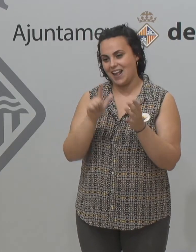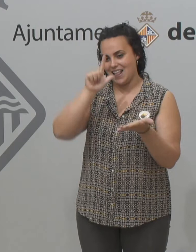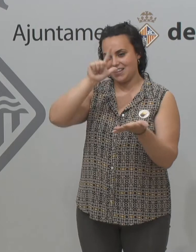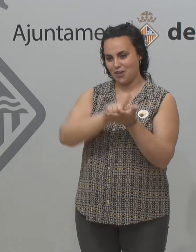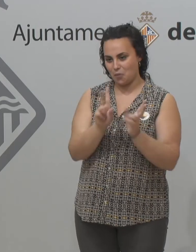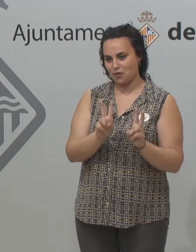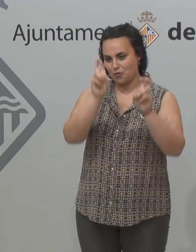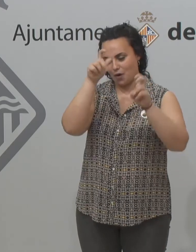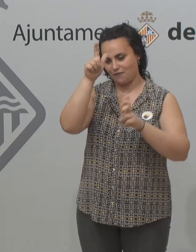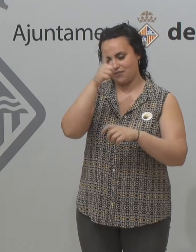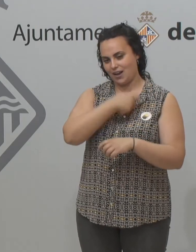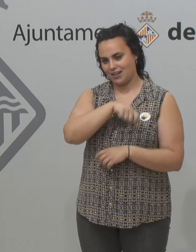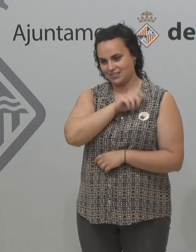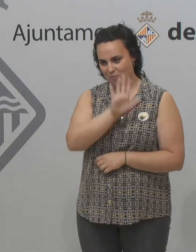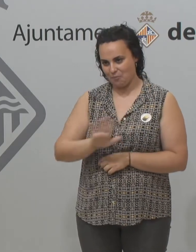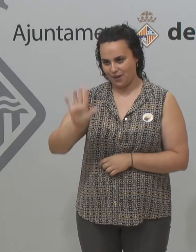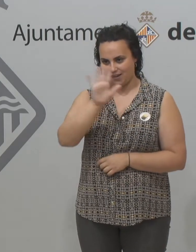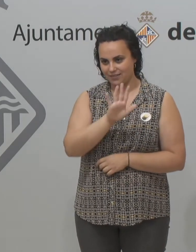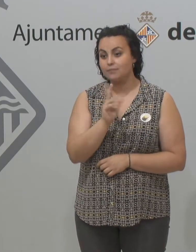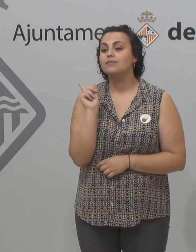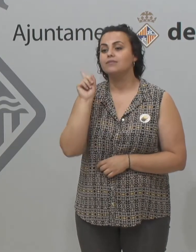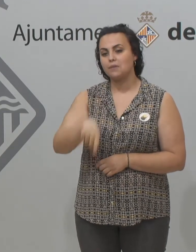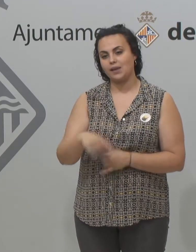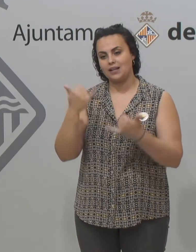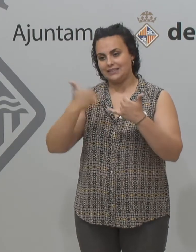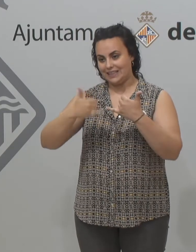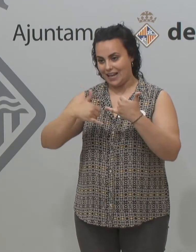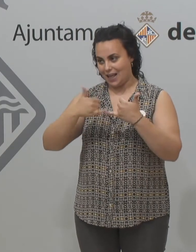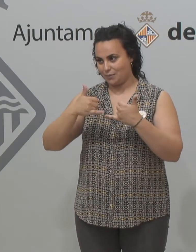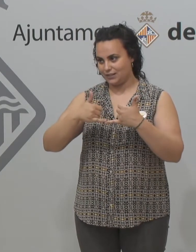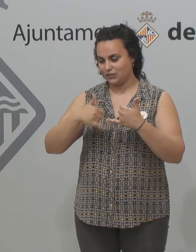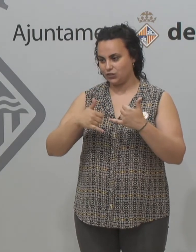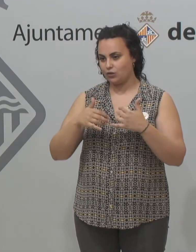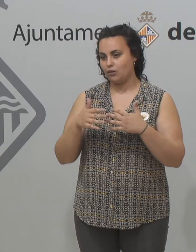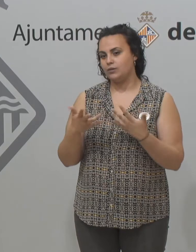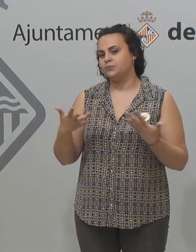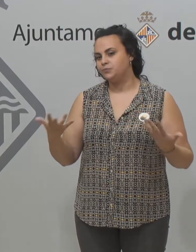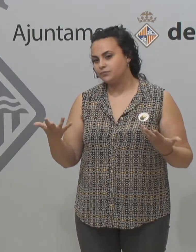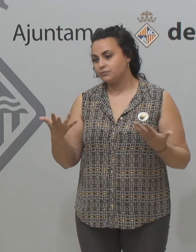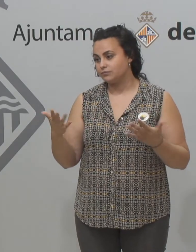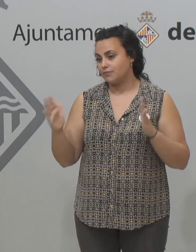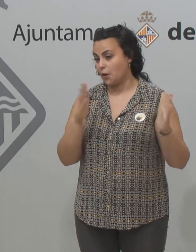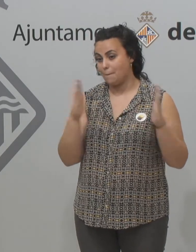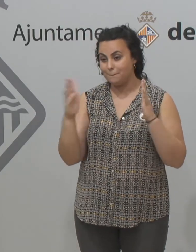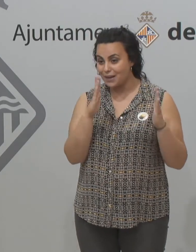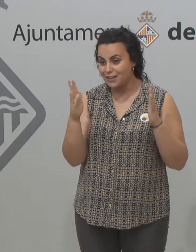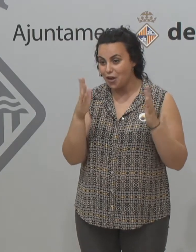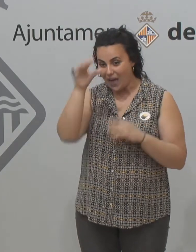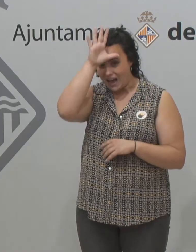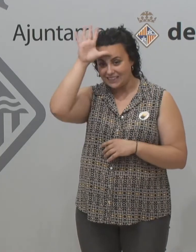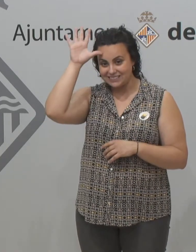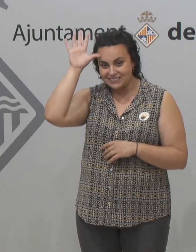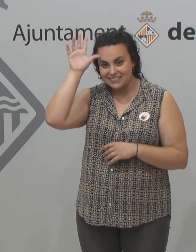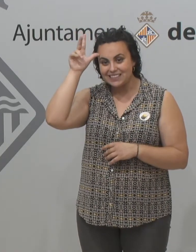nostre estat. També celebrarem durant uns períodes de l'estiu